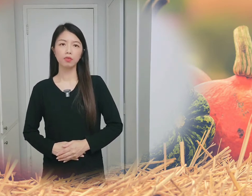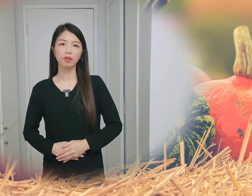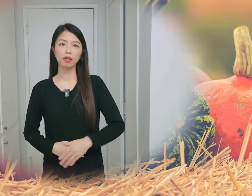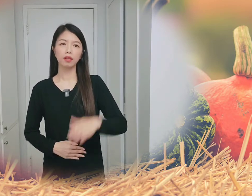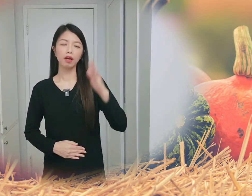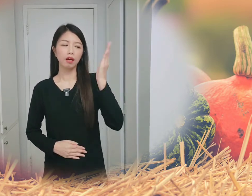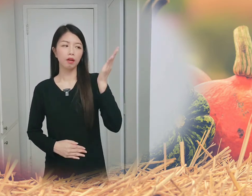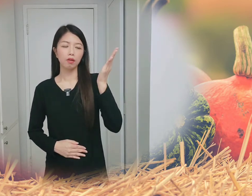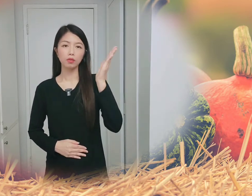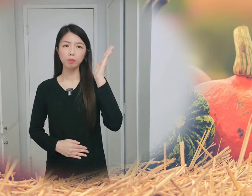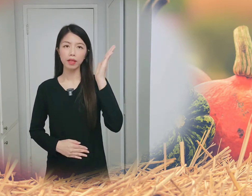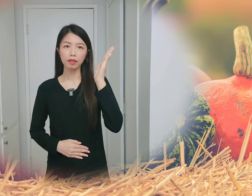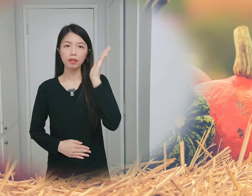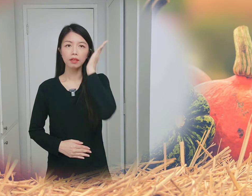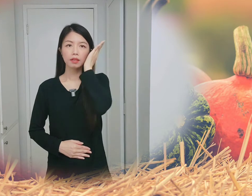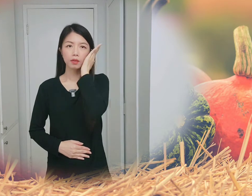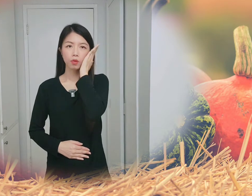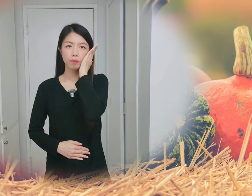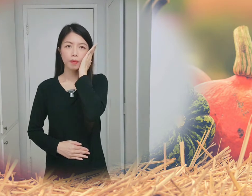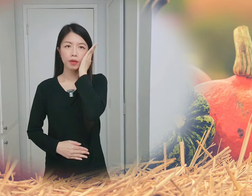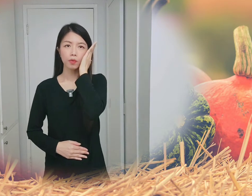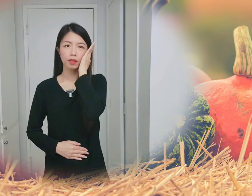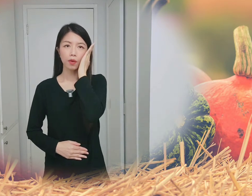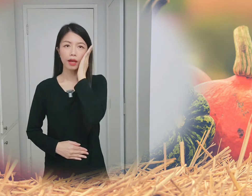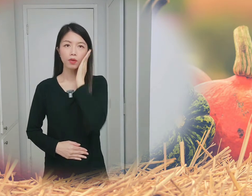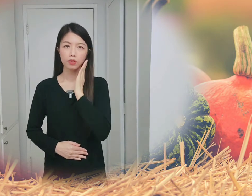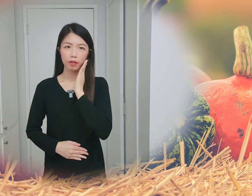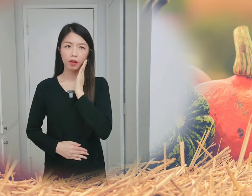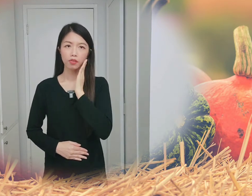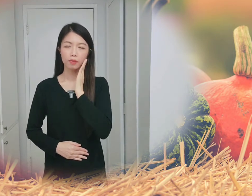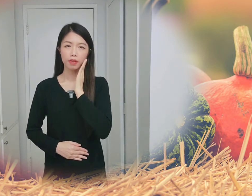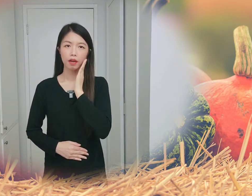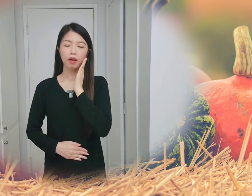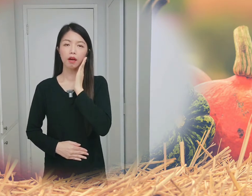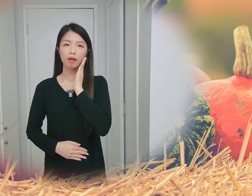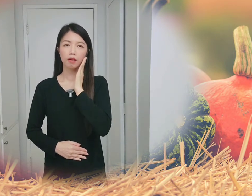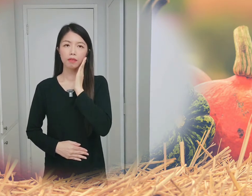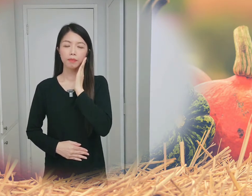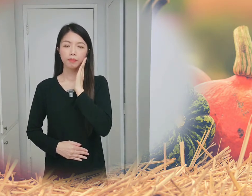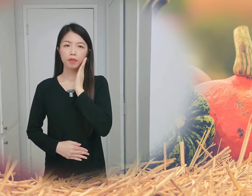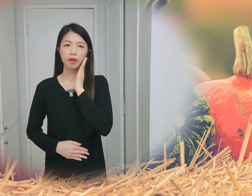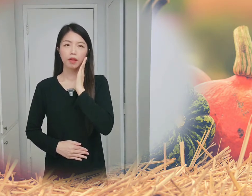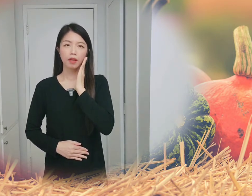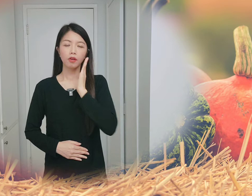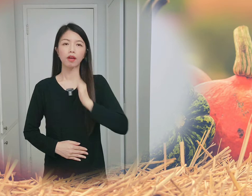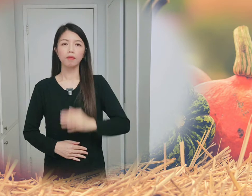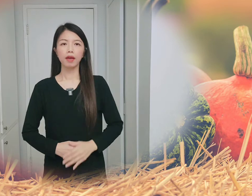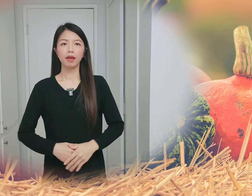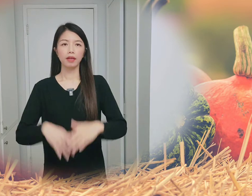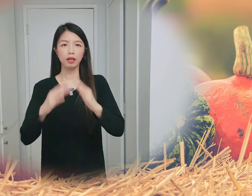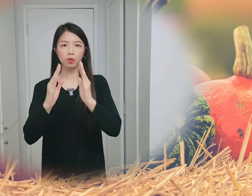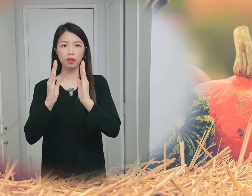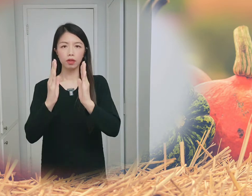뜻의 수어는 손바닥을 오른뺨에 대고 그대로 아래로 스쳐 내려가 주시면 돼요. 그런